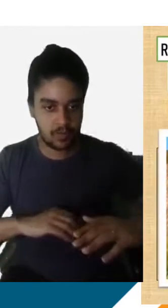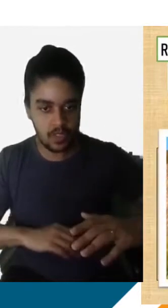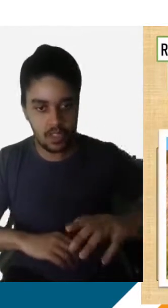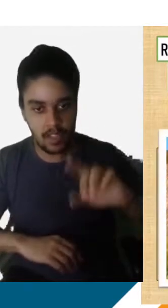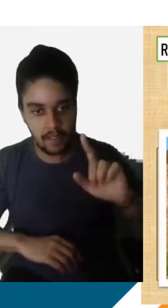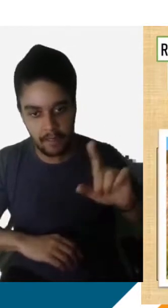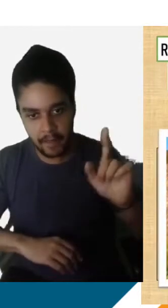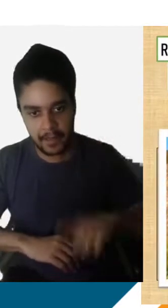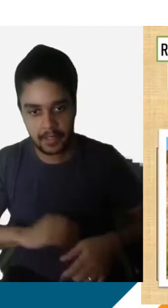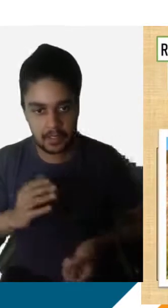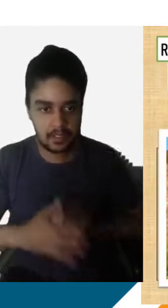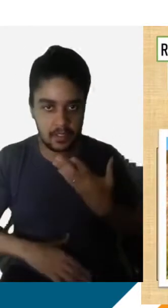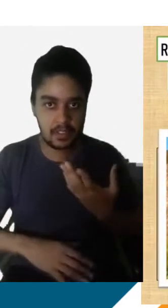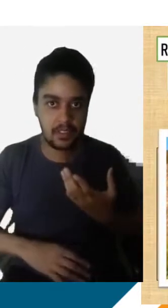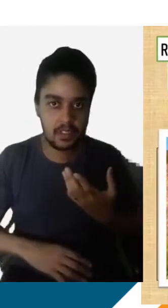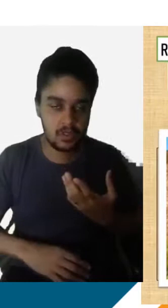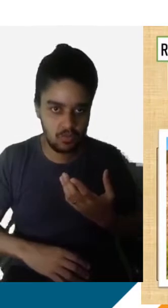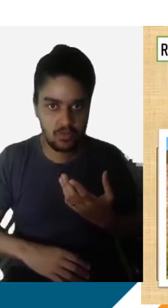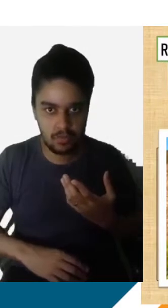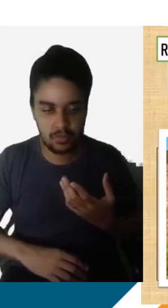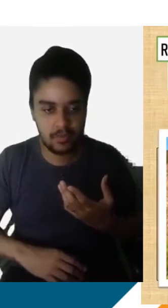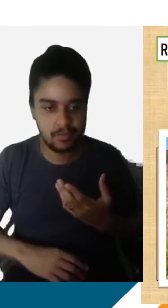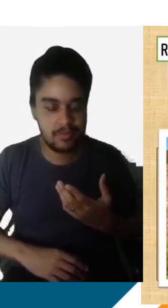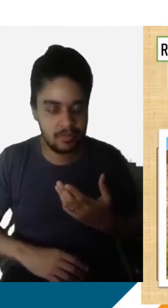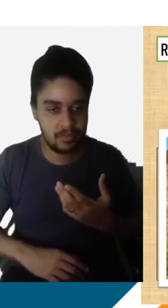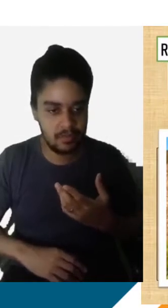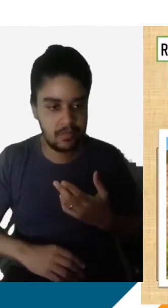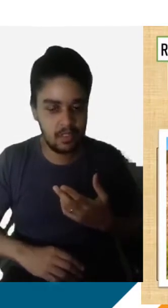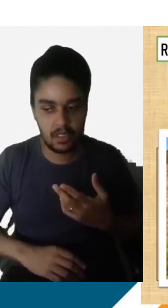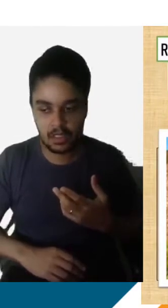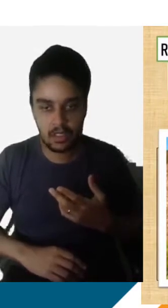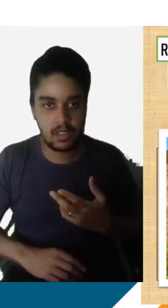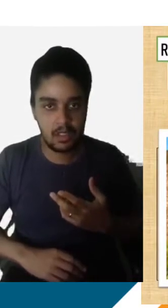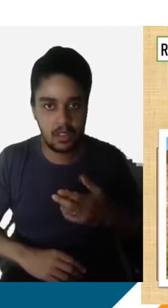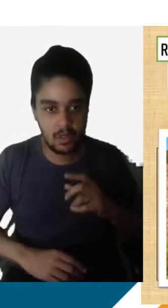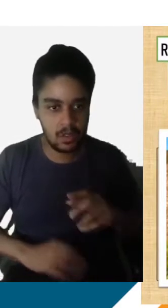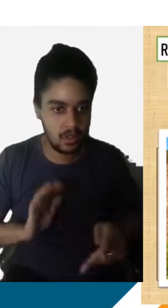marinha, ela é produzida, né, provocada pelos